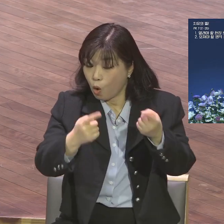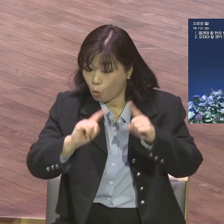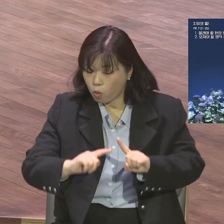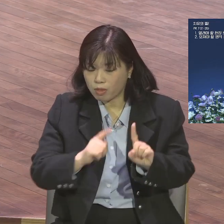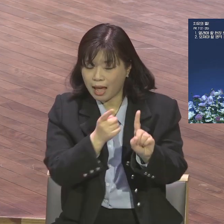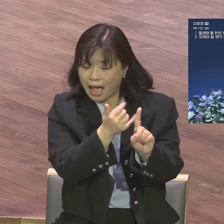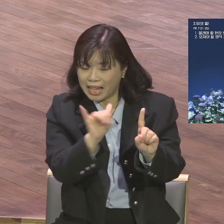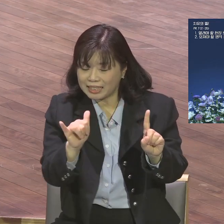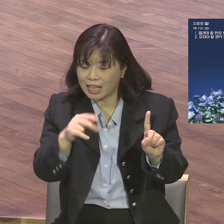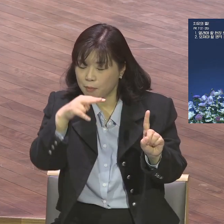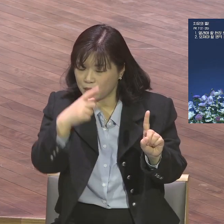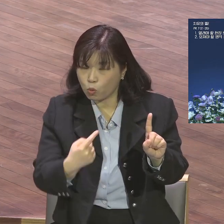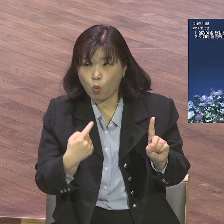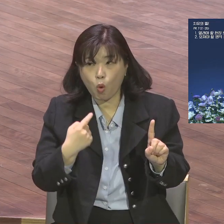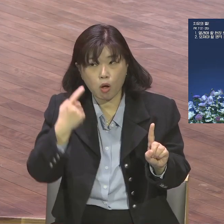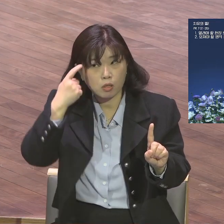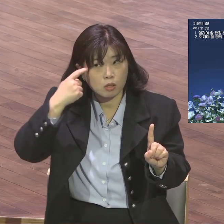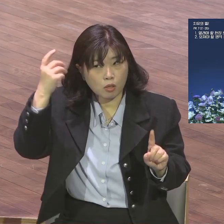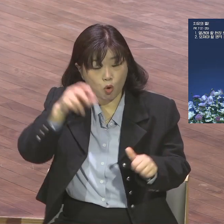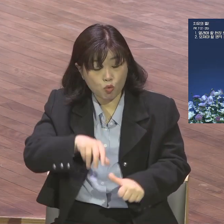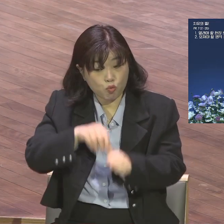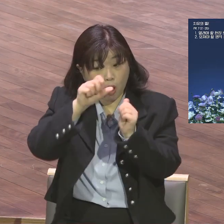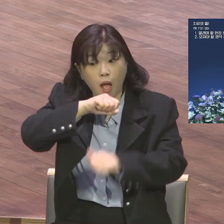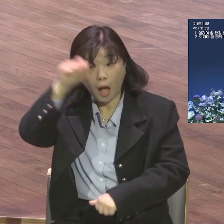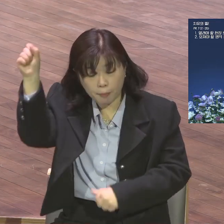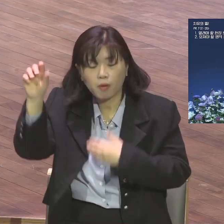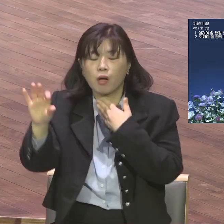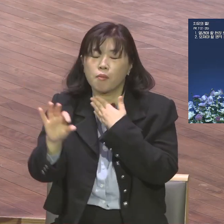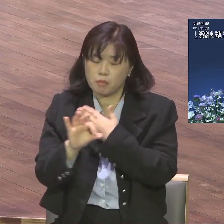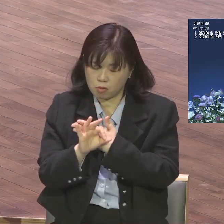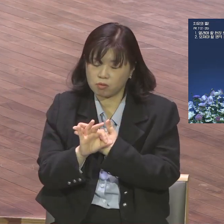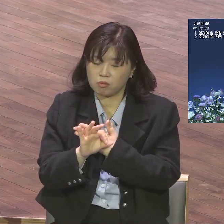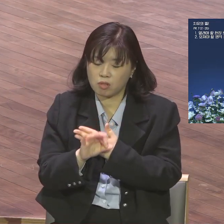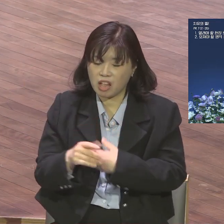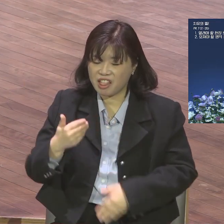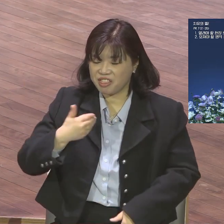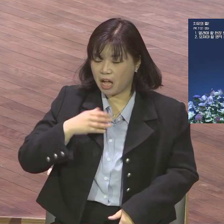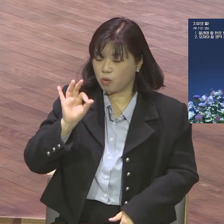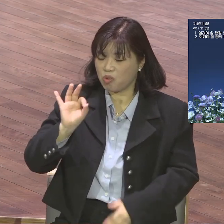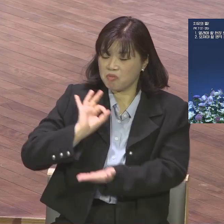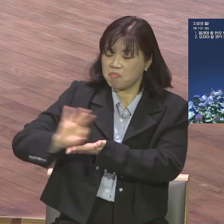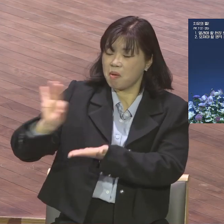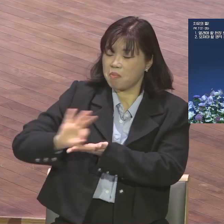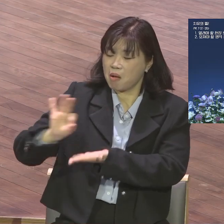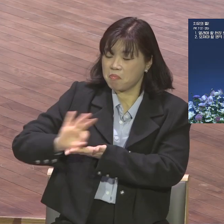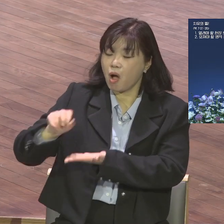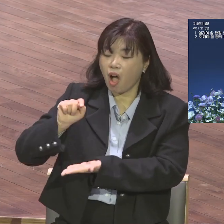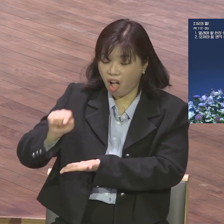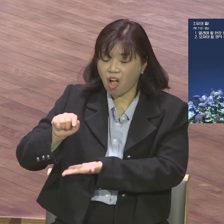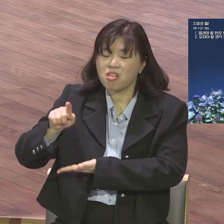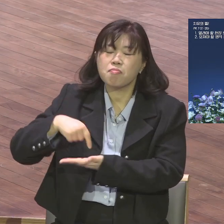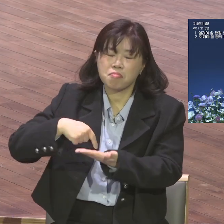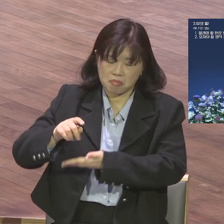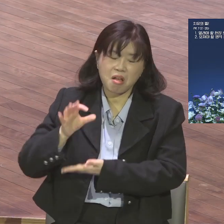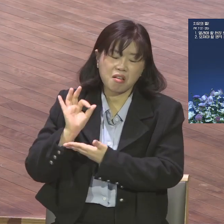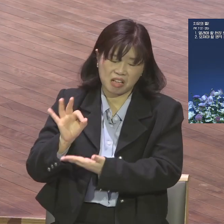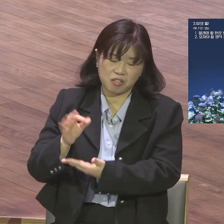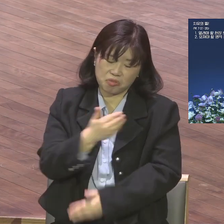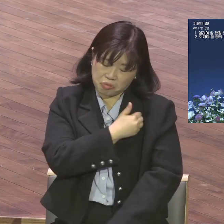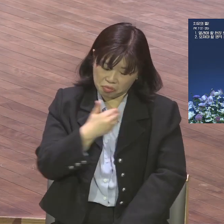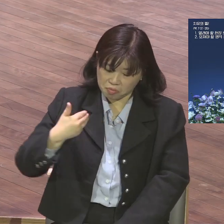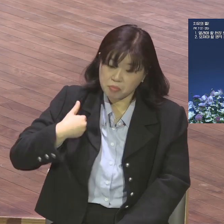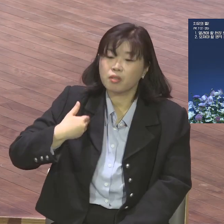사람이라도 구원받는 사람이 있다면 저는 이 대회를 치르면서 드린